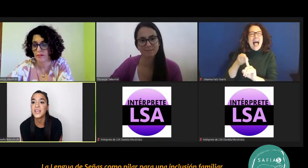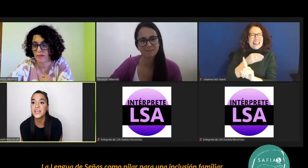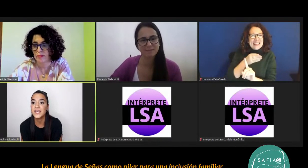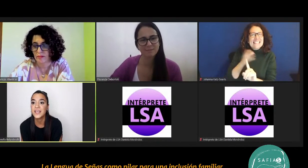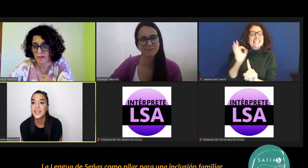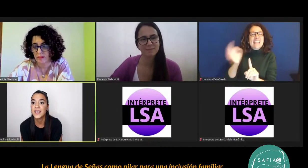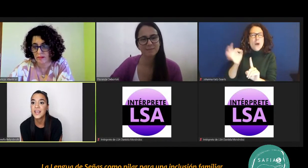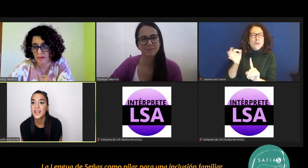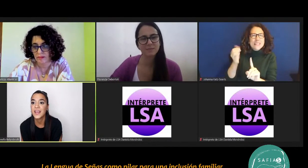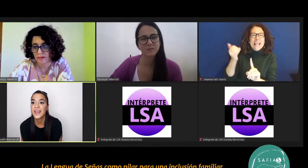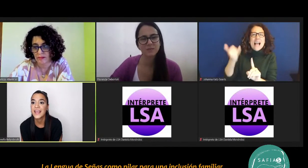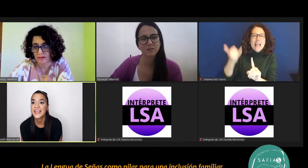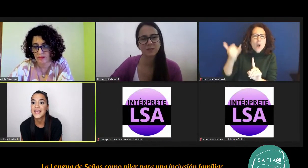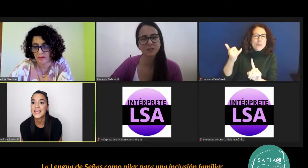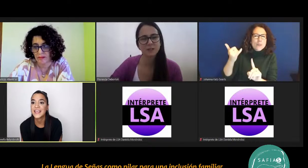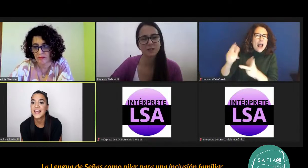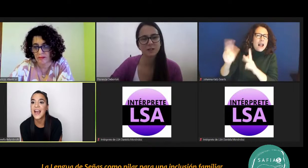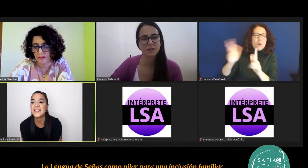descubrí,